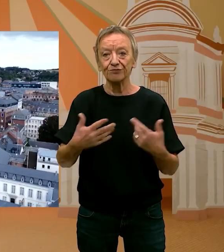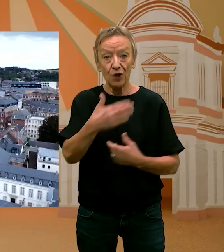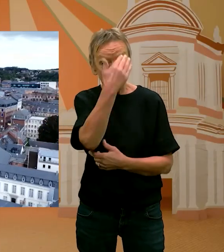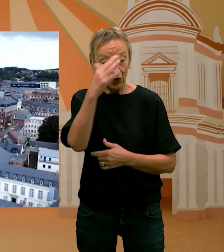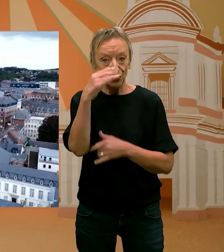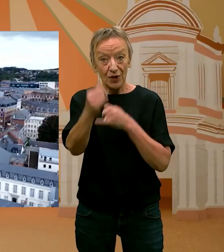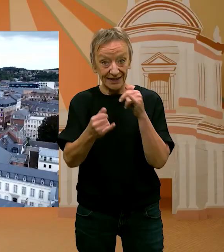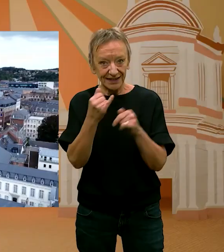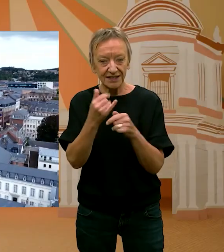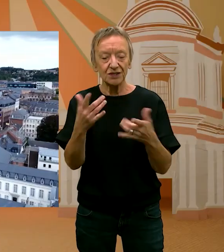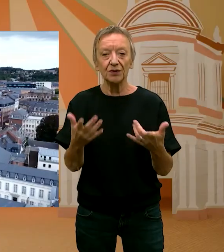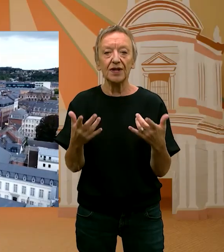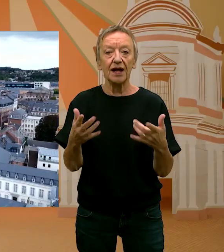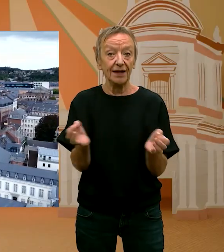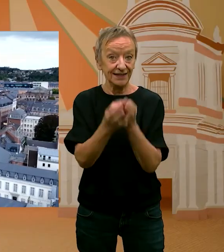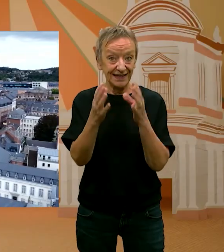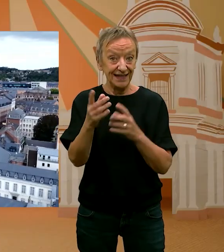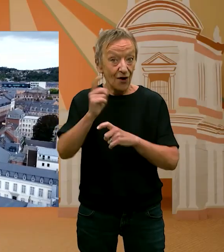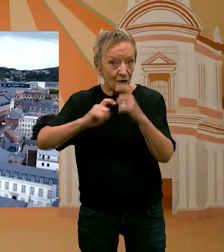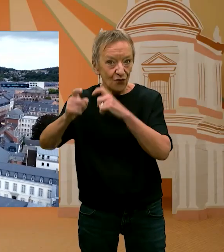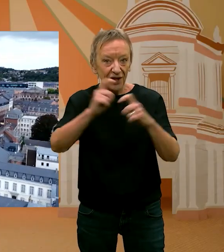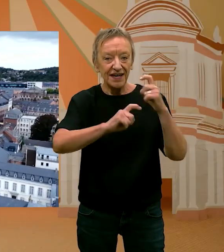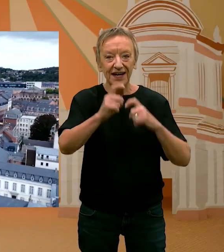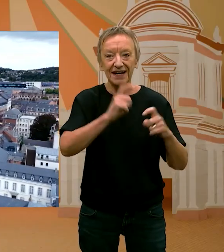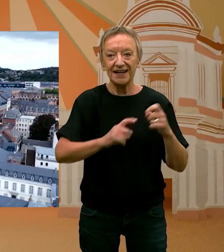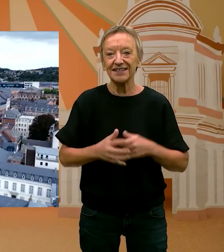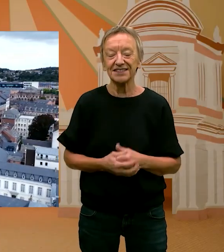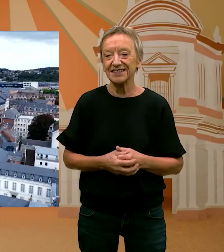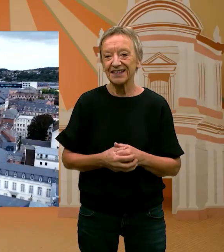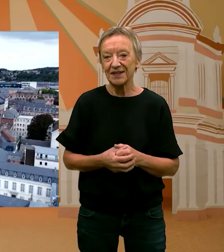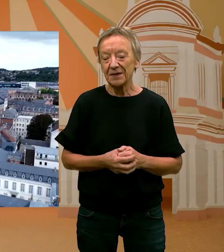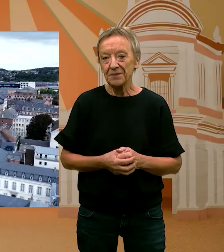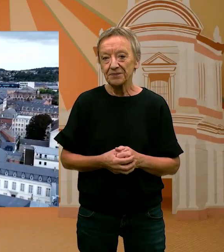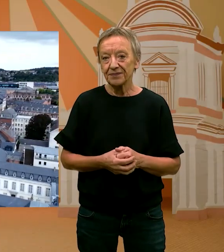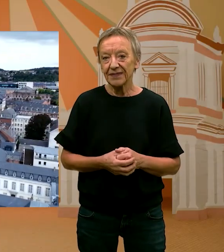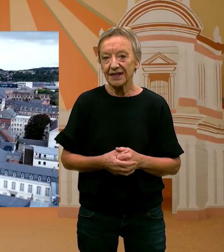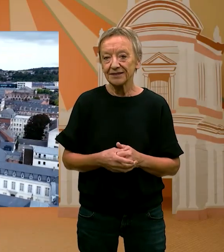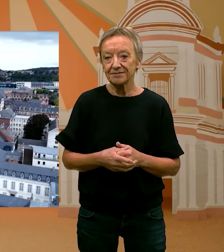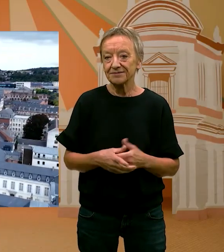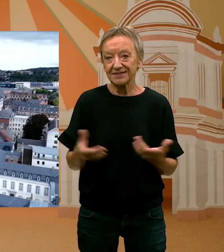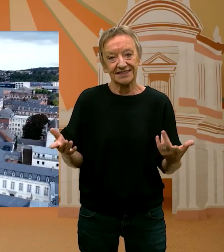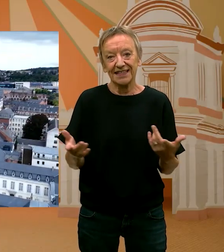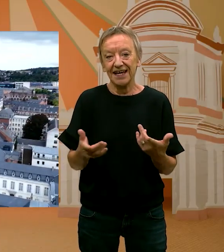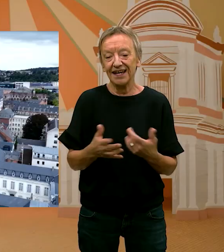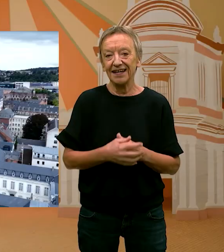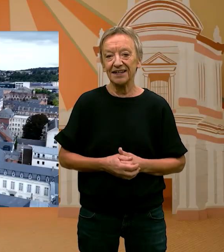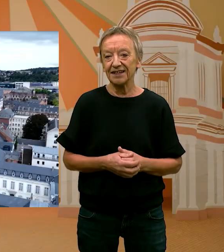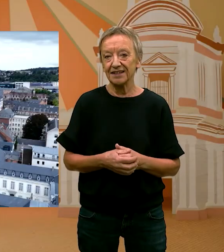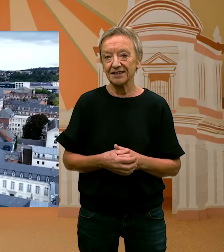les échasseurs. On le reconnaissait à sa plume blanche au chapeau. C'était notre caribou national, comme on l'appelait. Et alors on